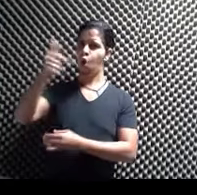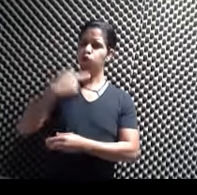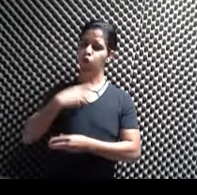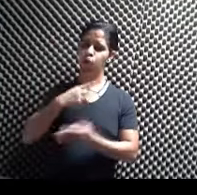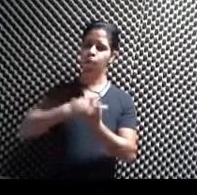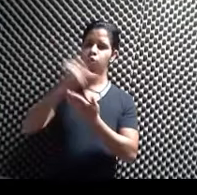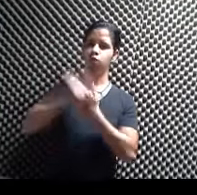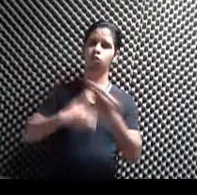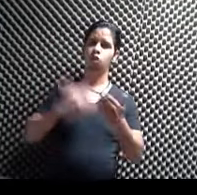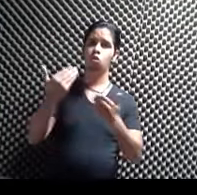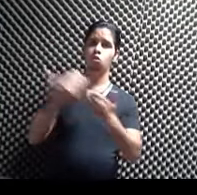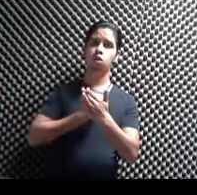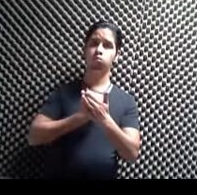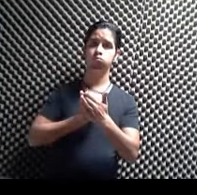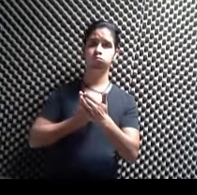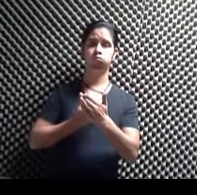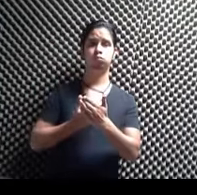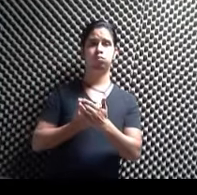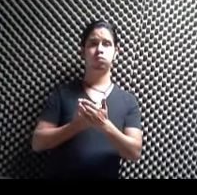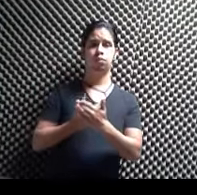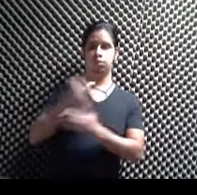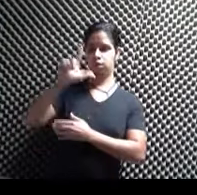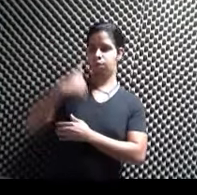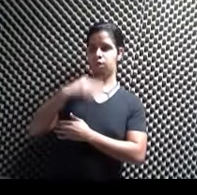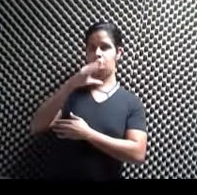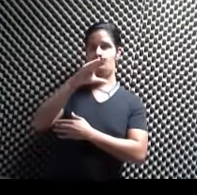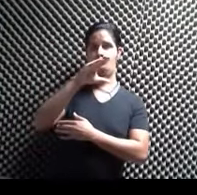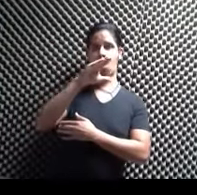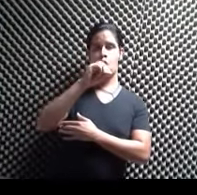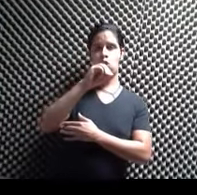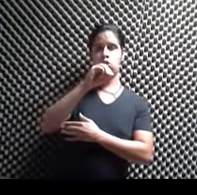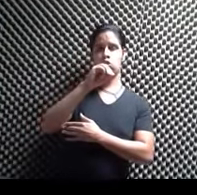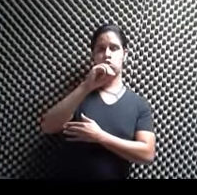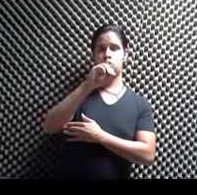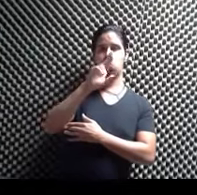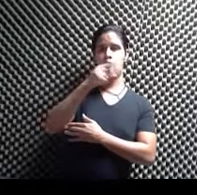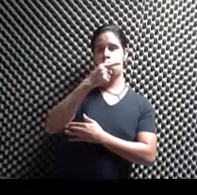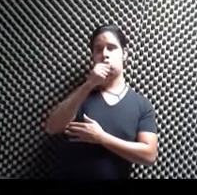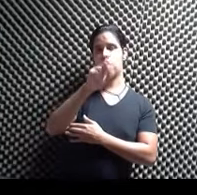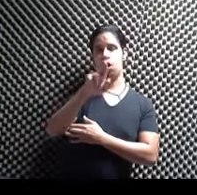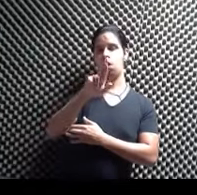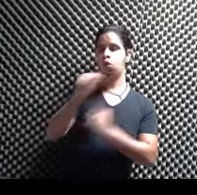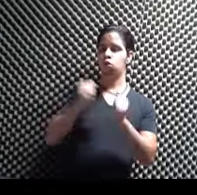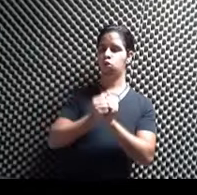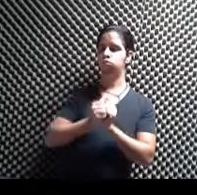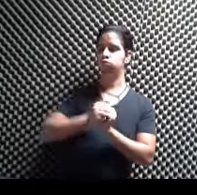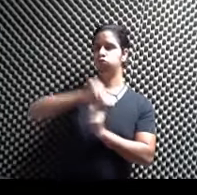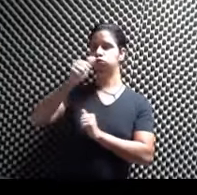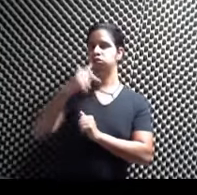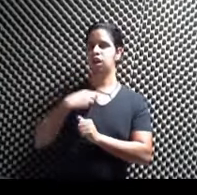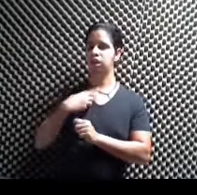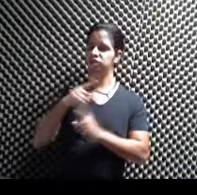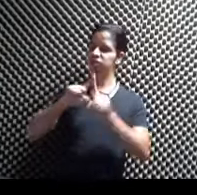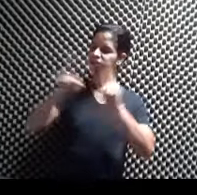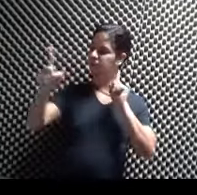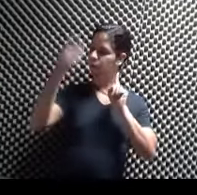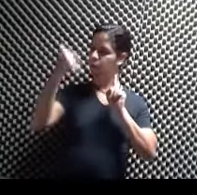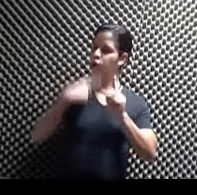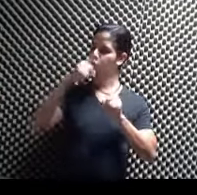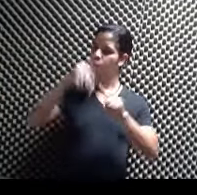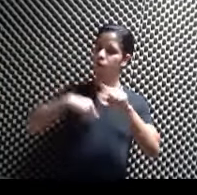nuevo. Ah, locura, después de las Cougar. Así es que vengo después de las Cougar, venimos ahora con otra cosa locura. Con otra cosa que no te voy a decir sí, ahora. Sí, no te lo digo ahora